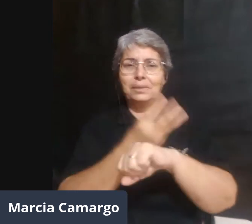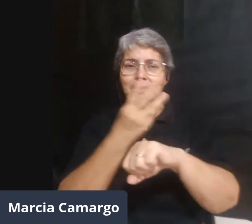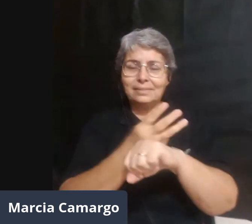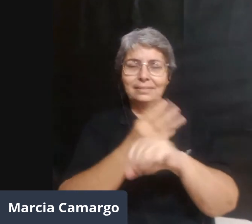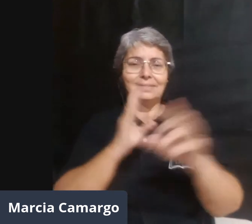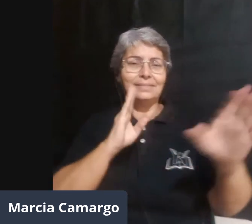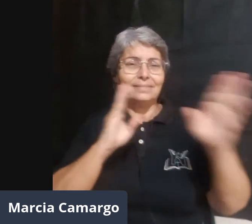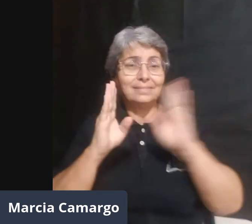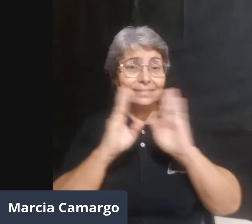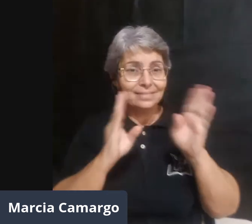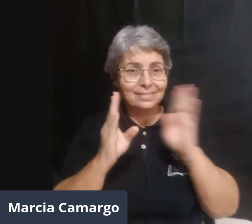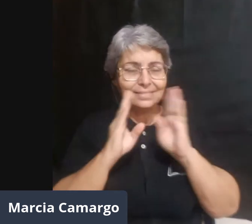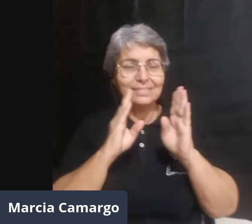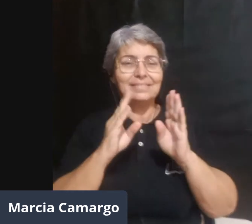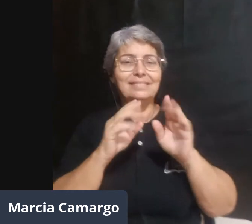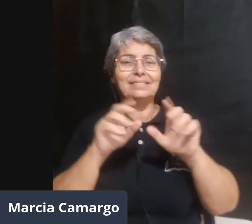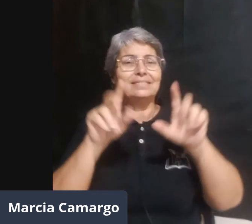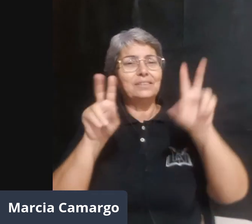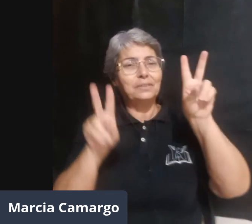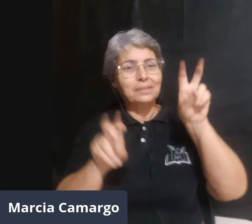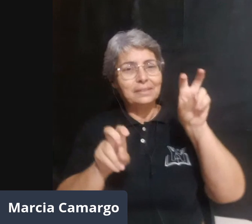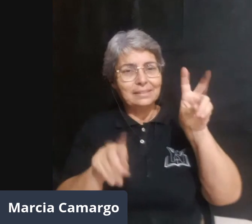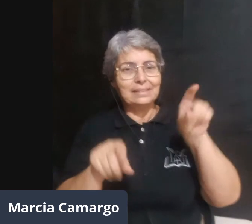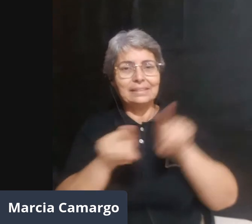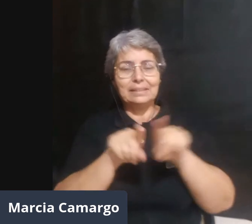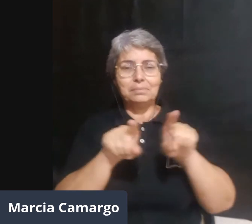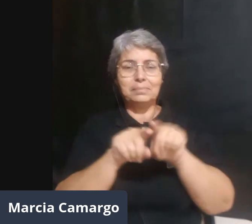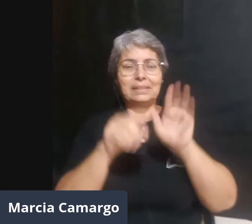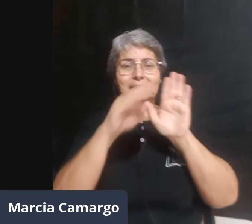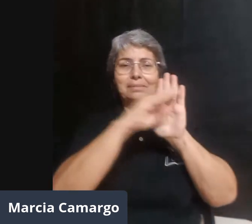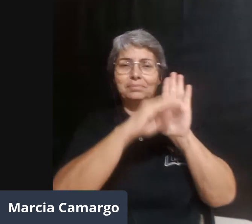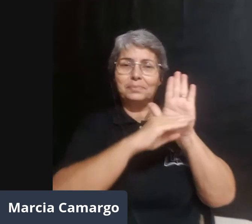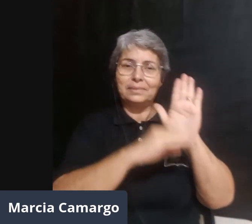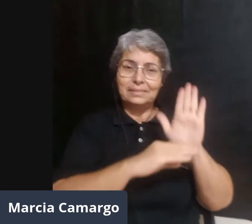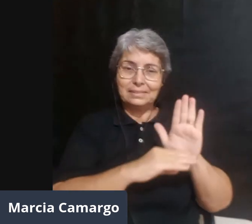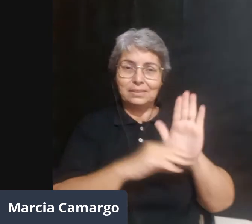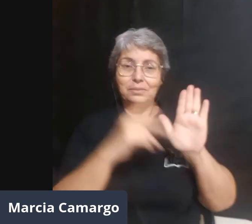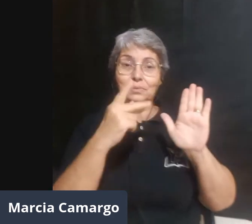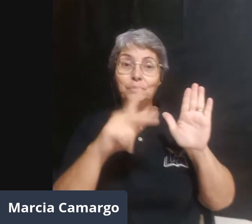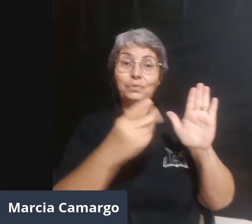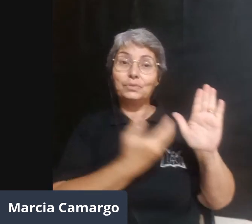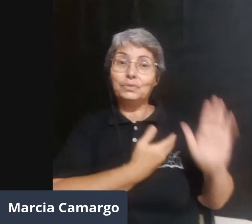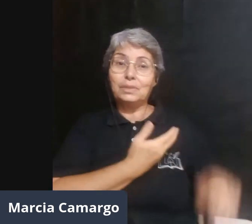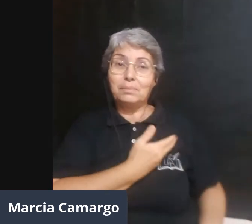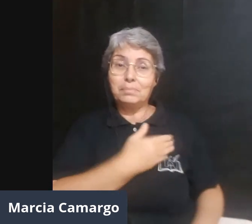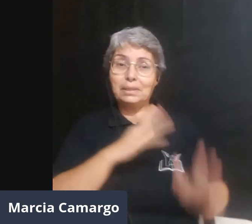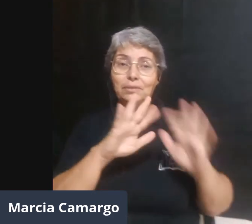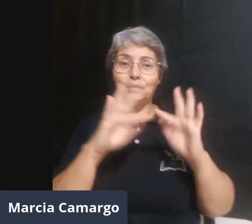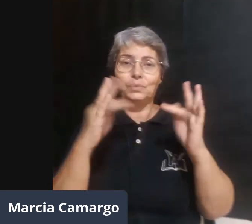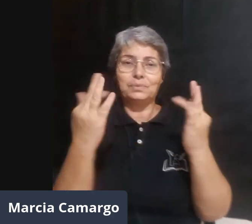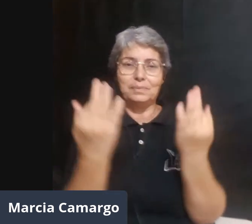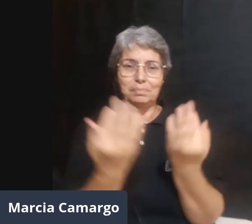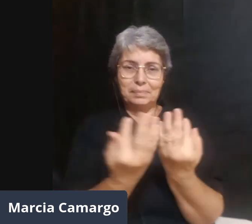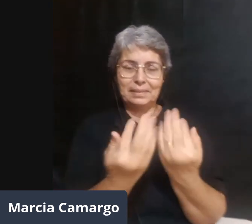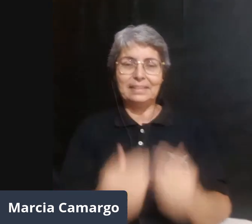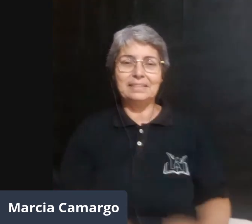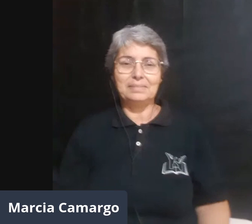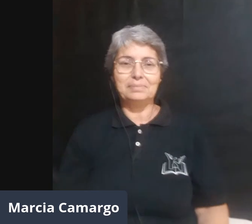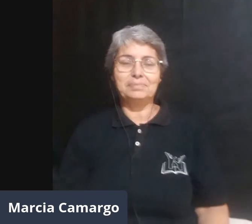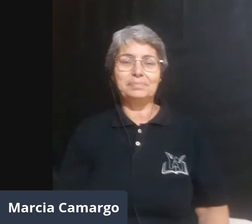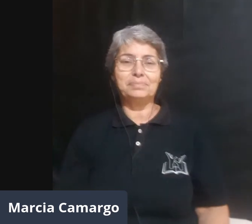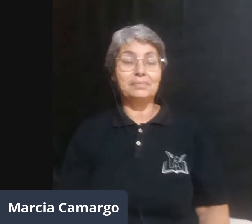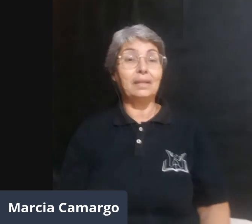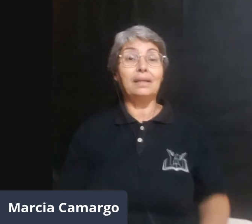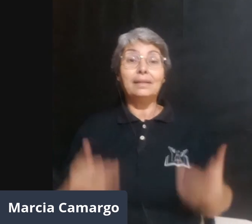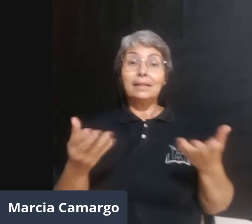Facebook. Compartilhe o link dessa programação com os seus amigos e os seus familiares. E nós vamos